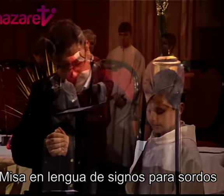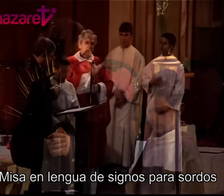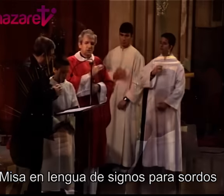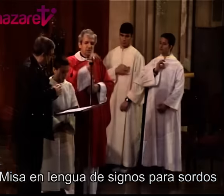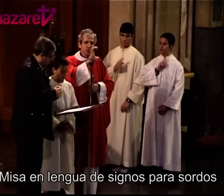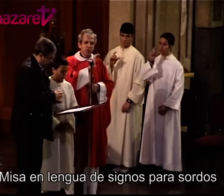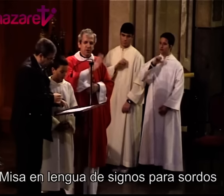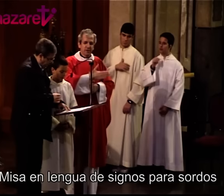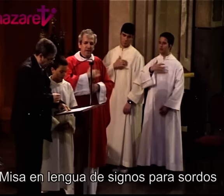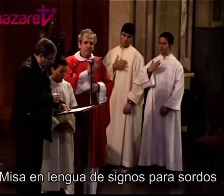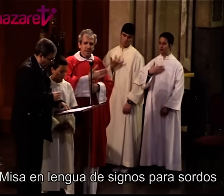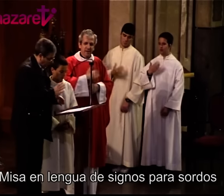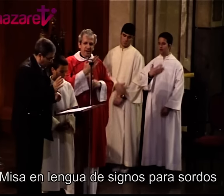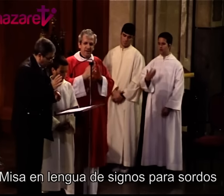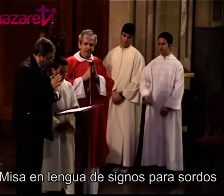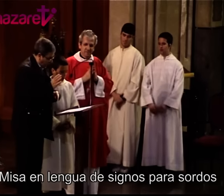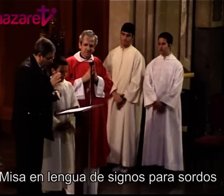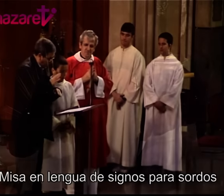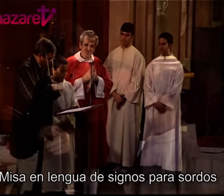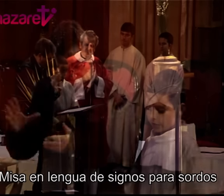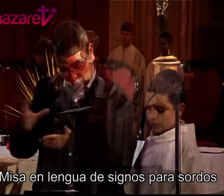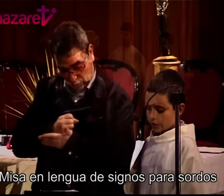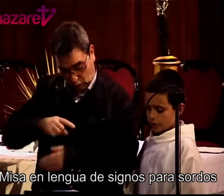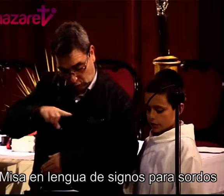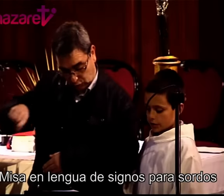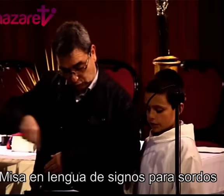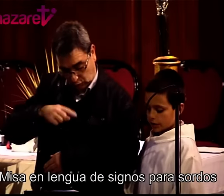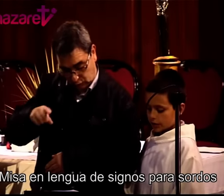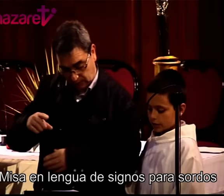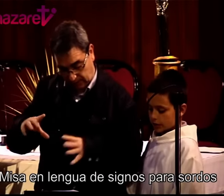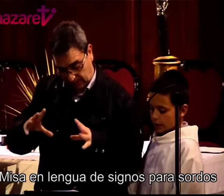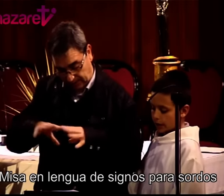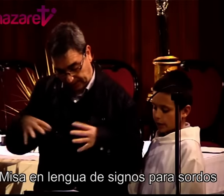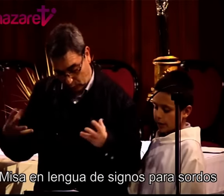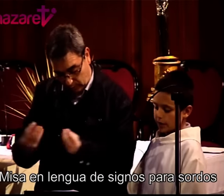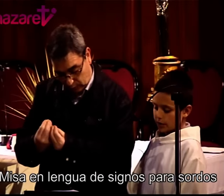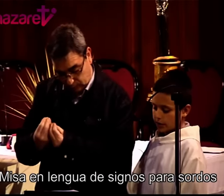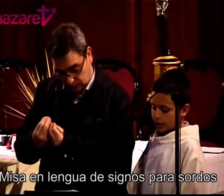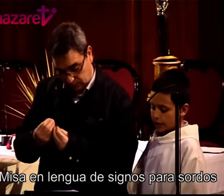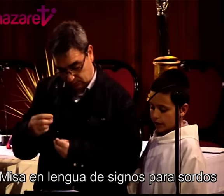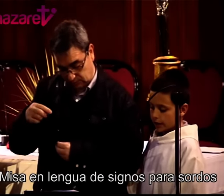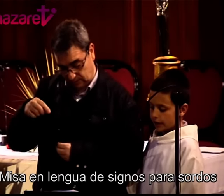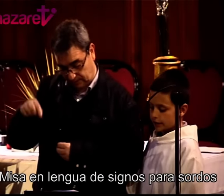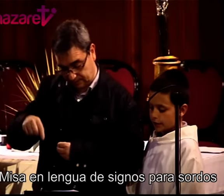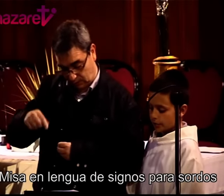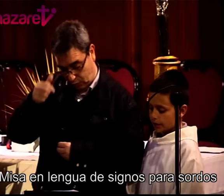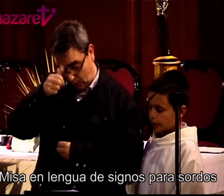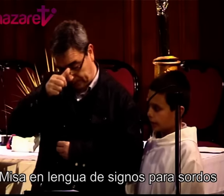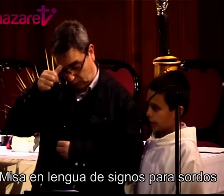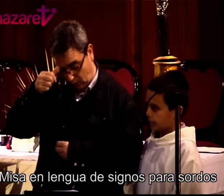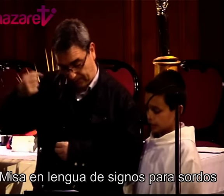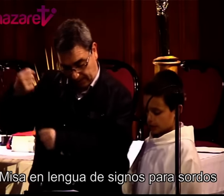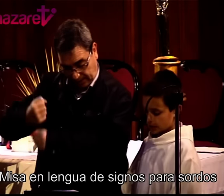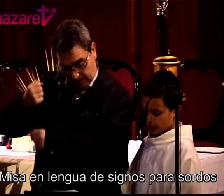Oremos. Señor, ten piedad. Por todos nosotros, reunidos en este Domingo